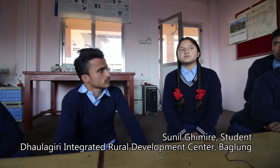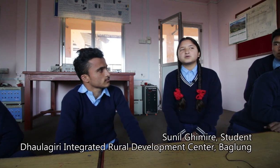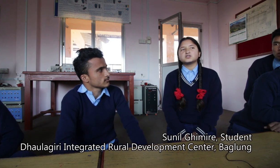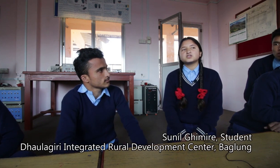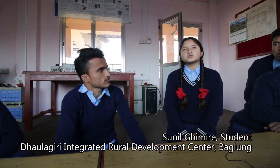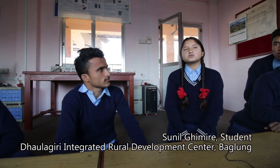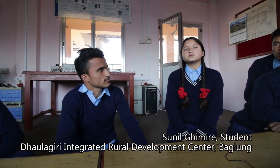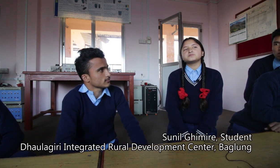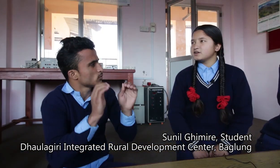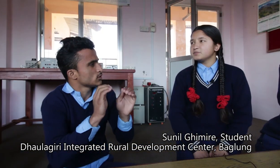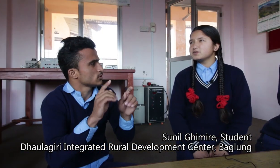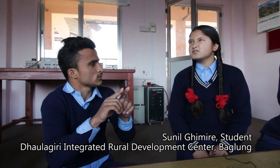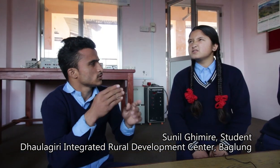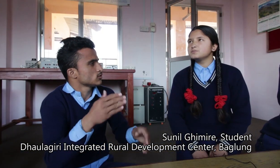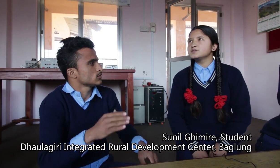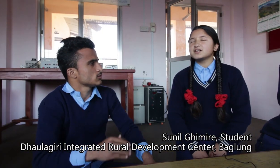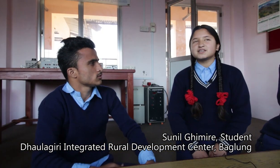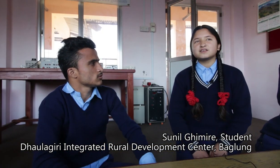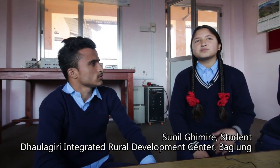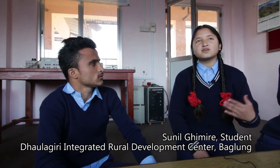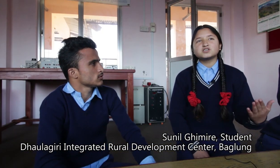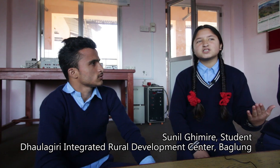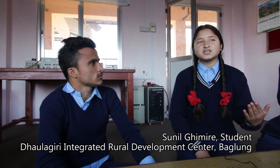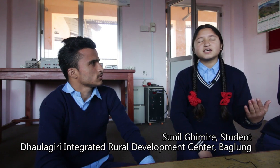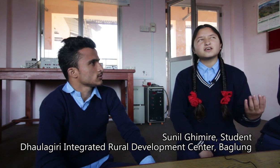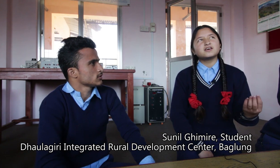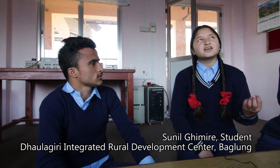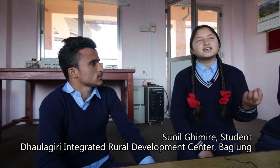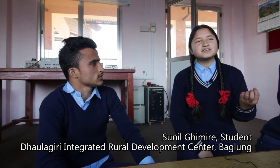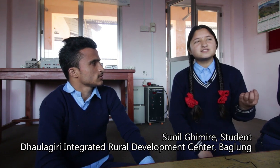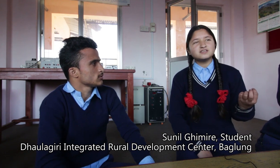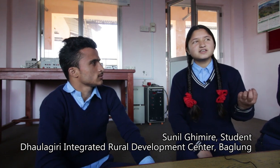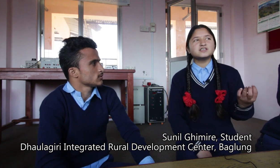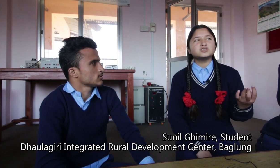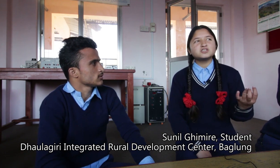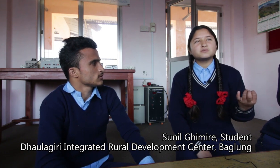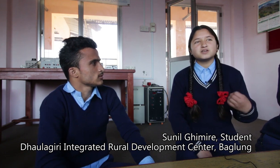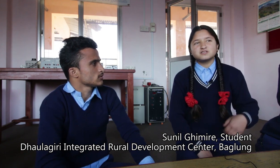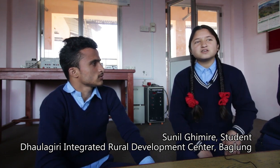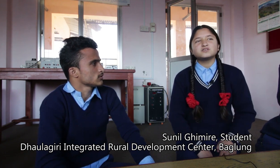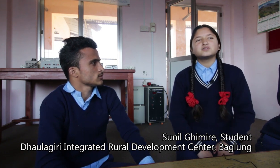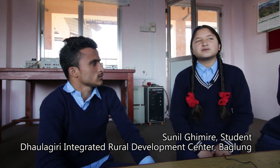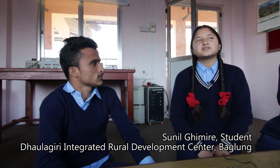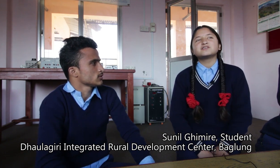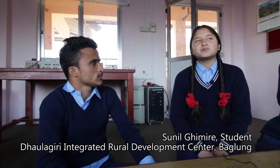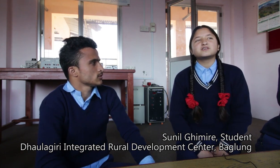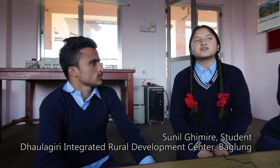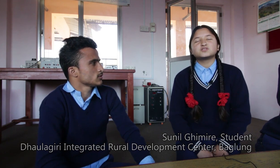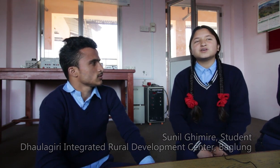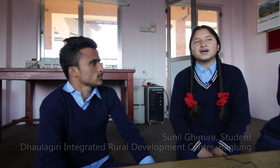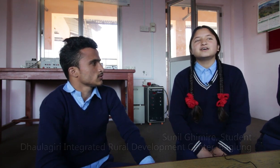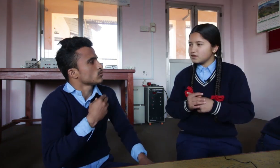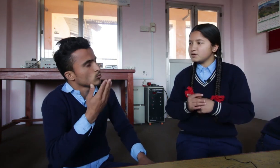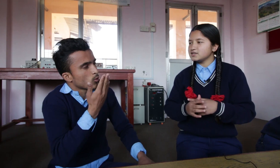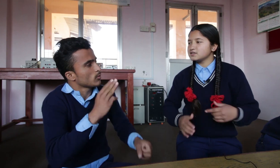मैले पढ्दैछु मेरो विचार चाहिँ मेरो लक्ष्य चाहिँ कि टिचर कि इन्जिनियर बन्ने छ यो दुइटामा चाहिँ एउटा बन्न